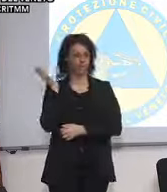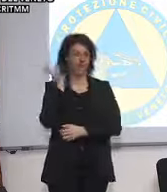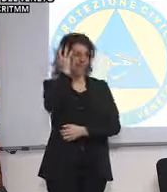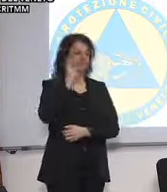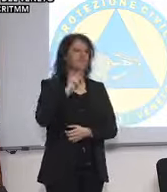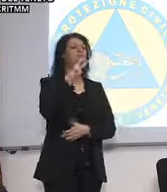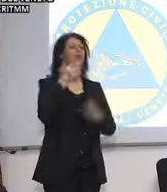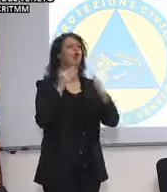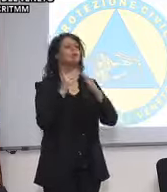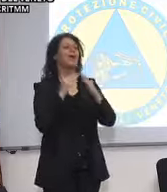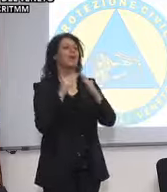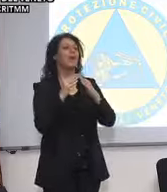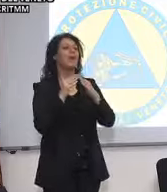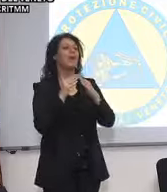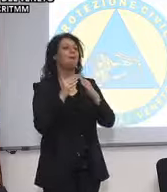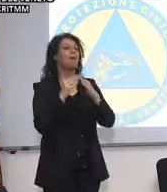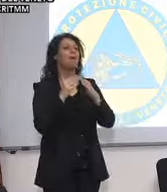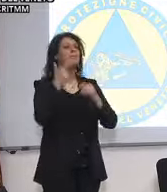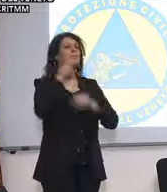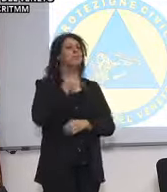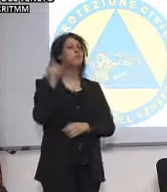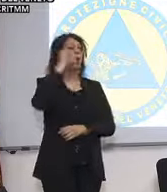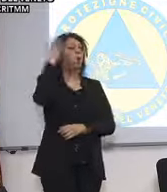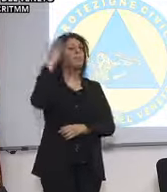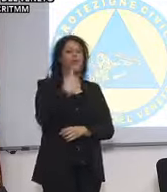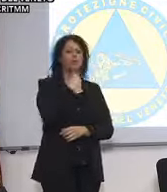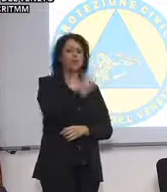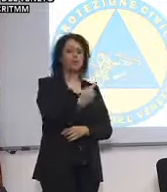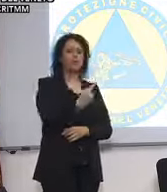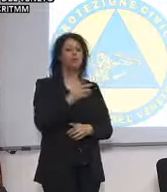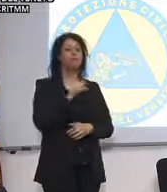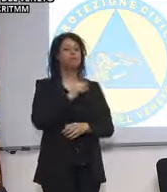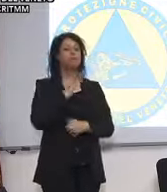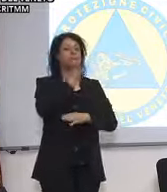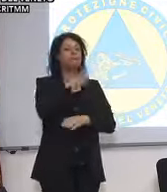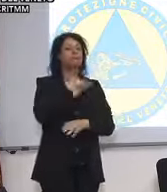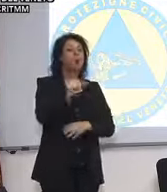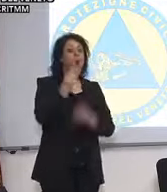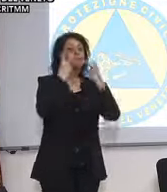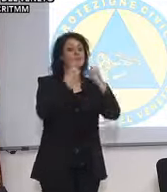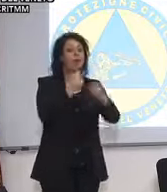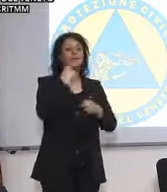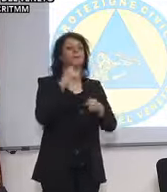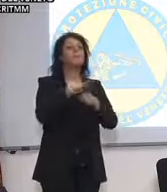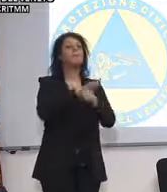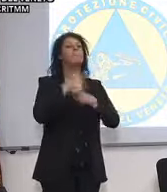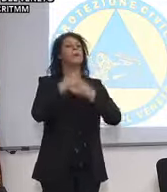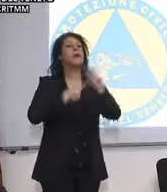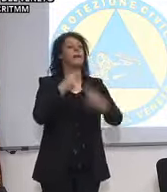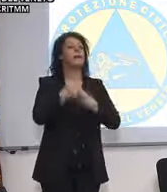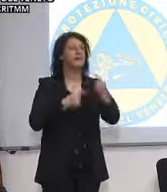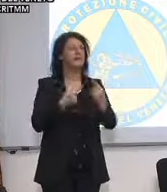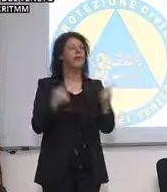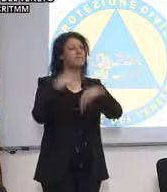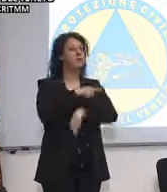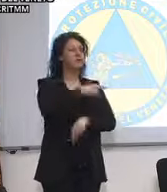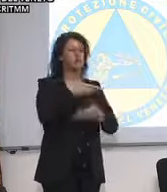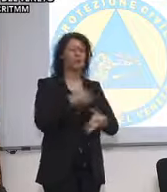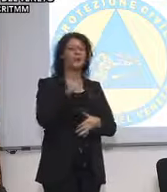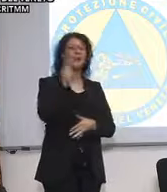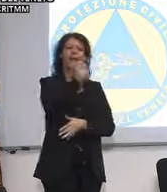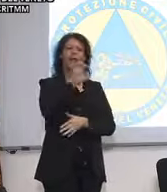come il governo dice solo che possiamo andare a trovare un congiunto, lei invece ci dà l'autorizzazione ad andare a sistemare casa in regione. Ma